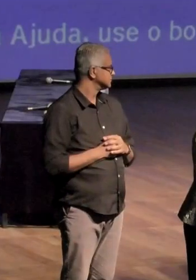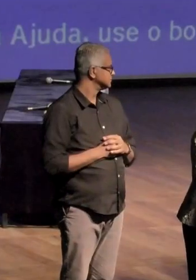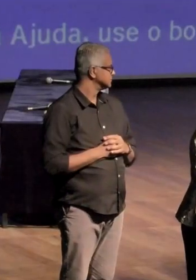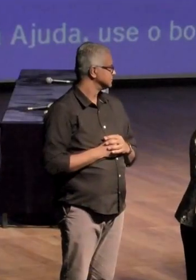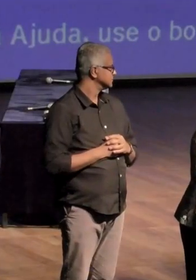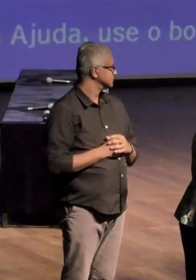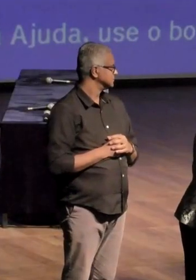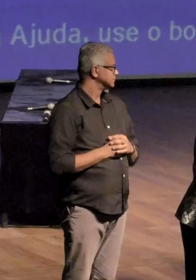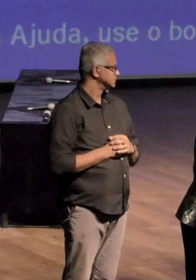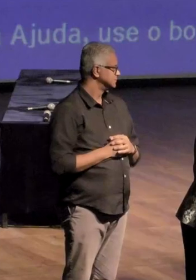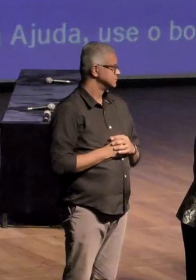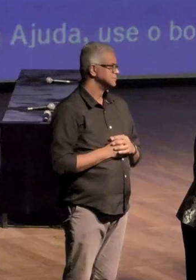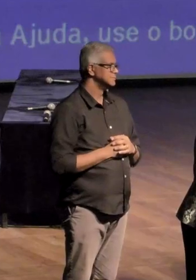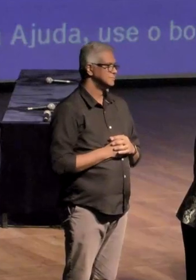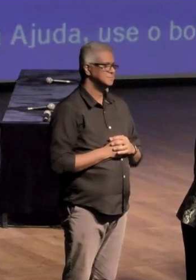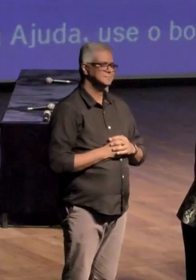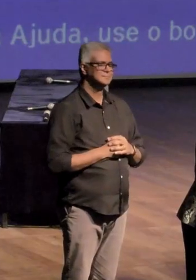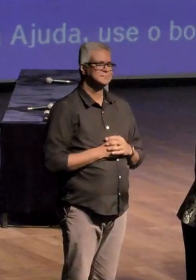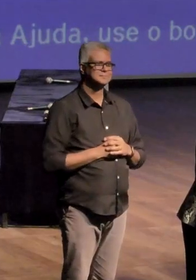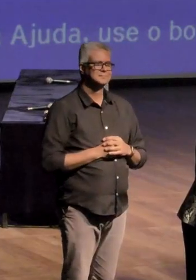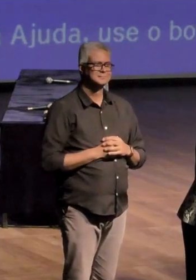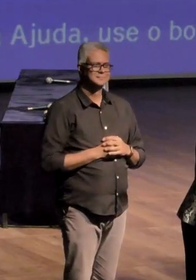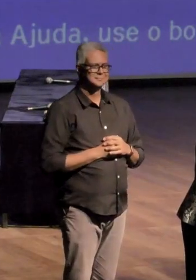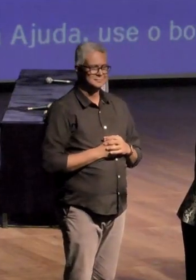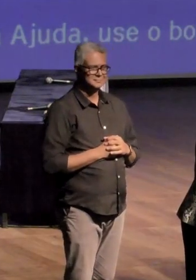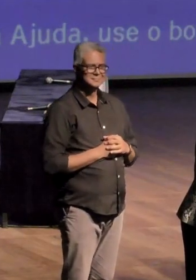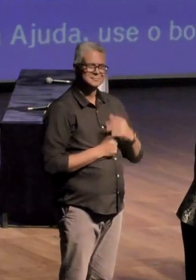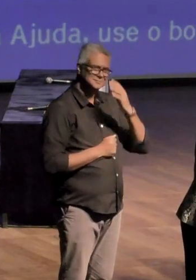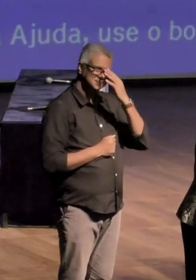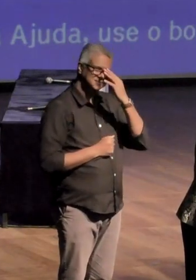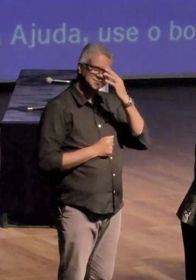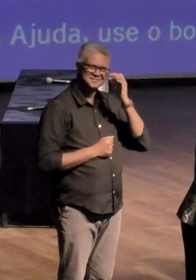agora é o kit do churrasco